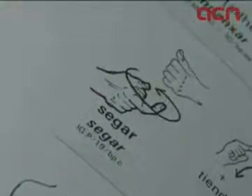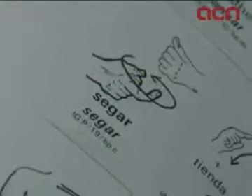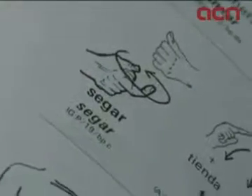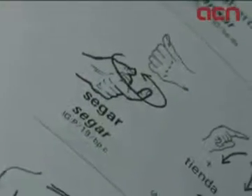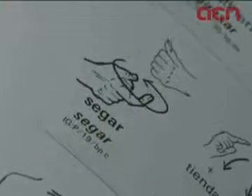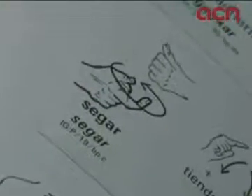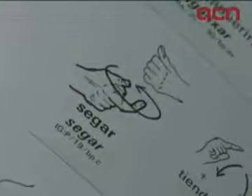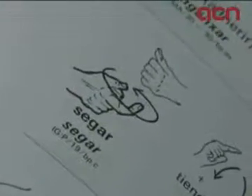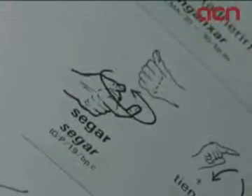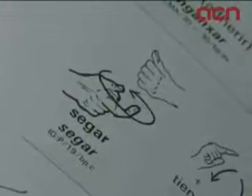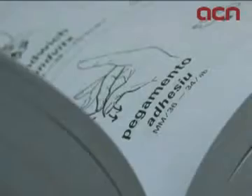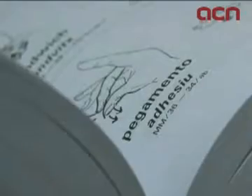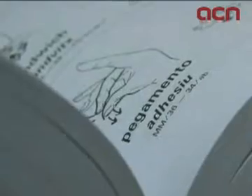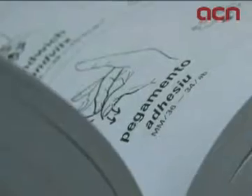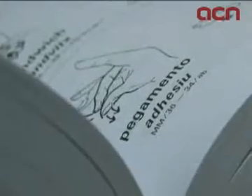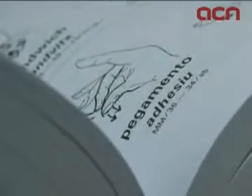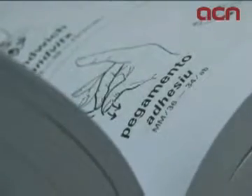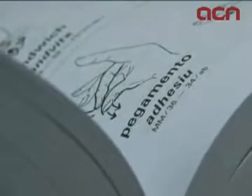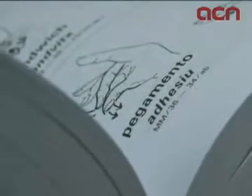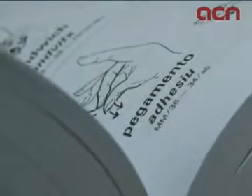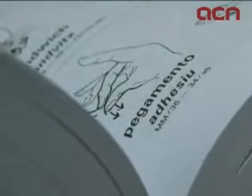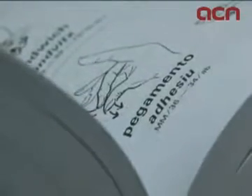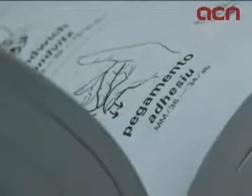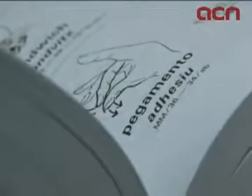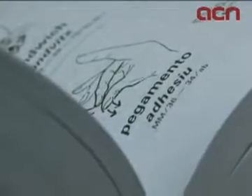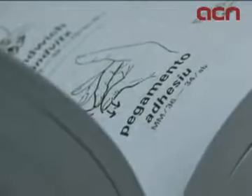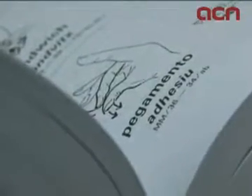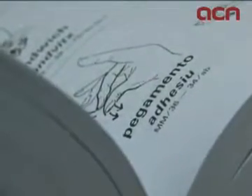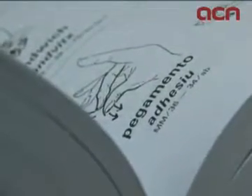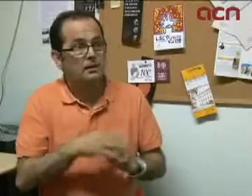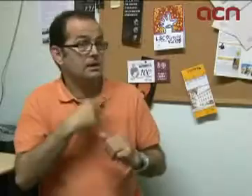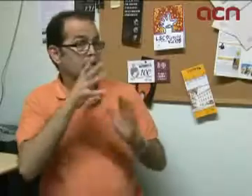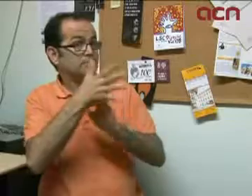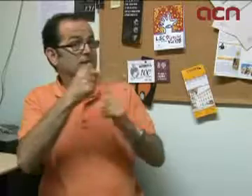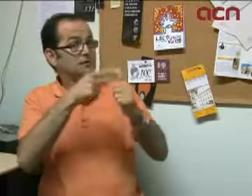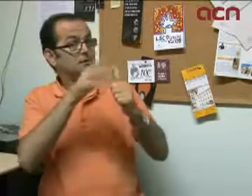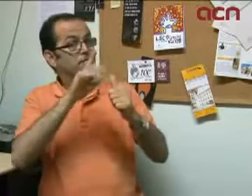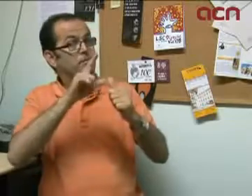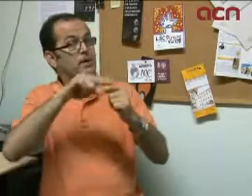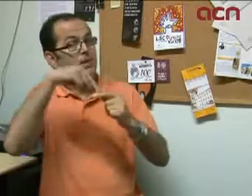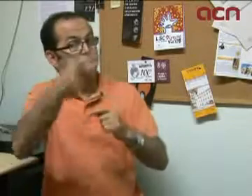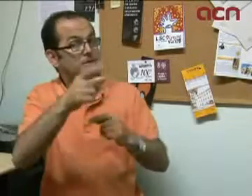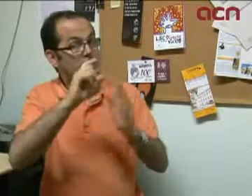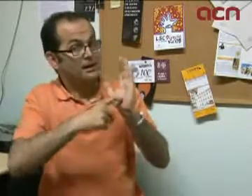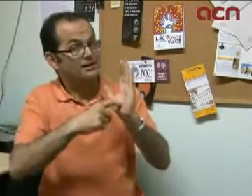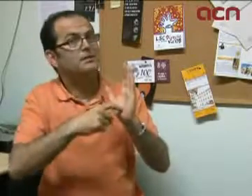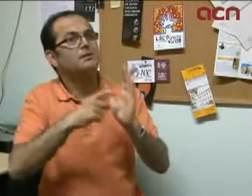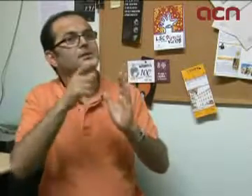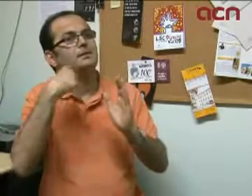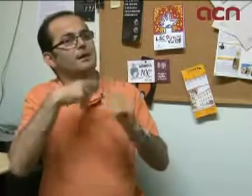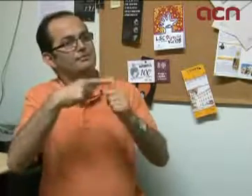de Catalunya, on el Parlament ha aprovat una llei que reconeix la variant catalana com a sistema lingüístic de les persones sordes. Després de la